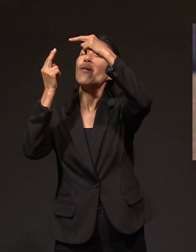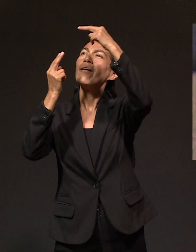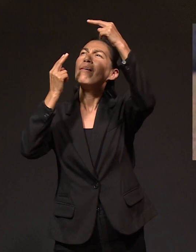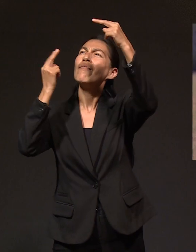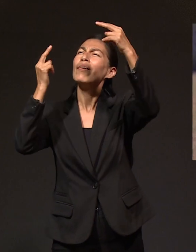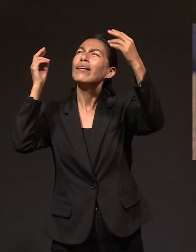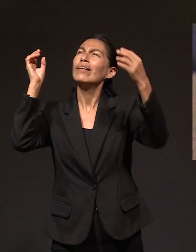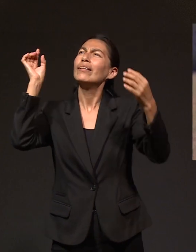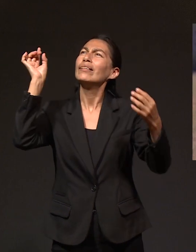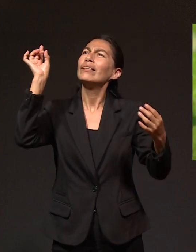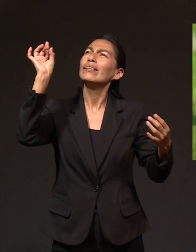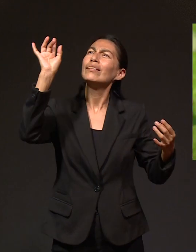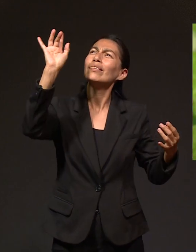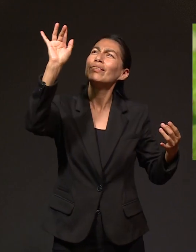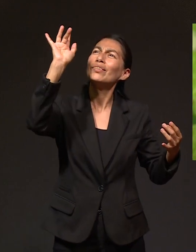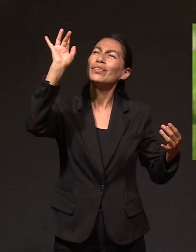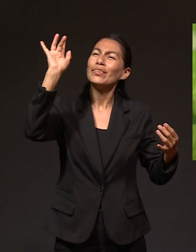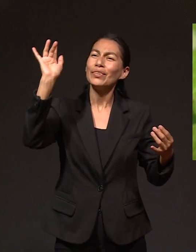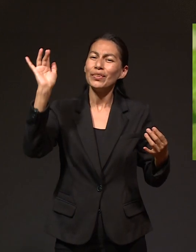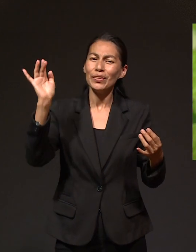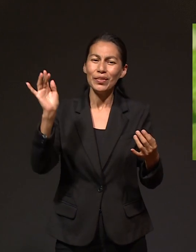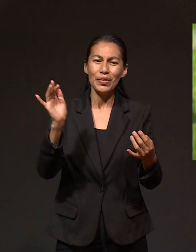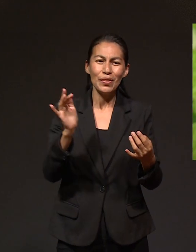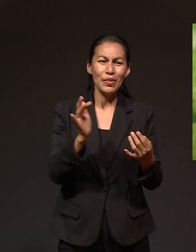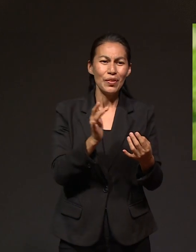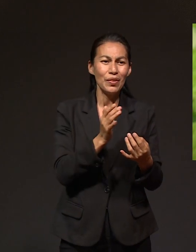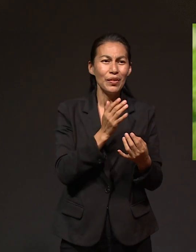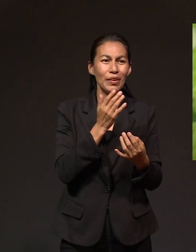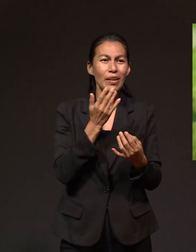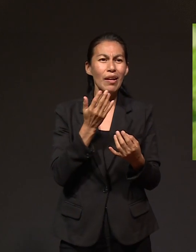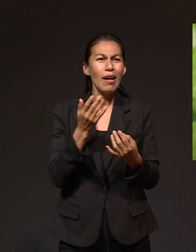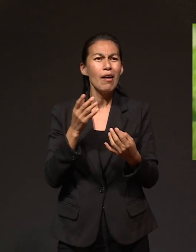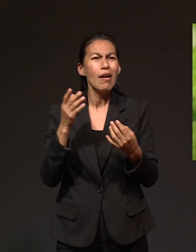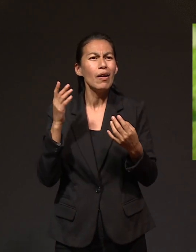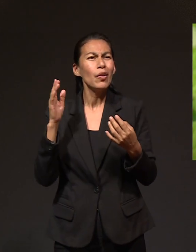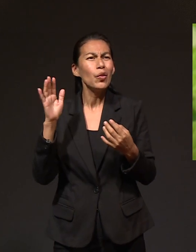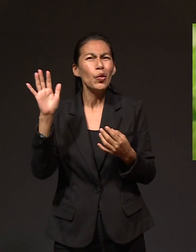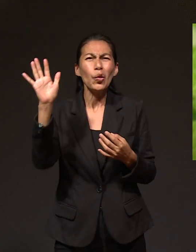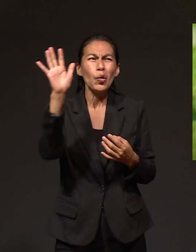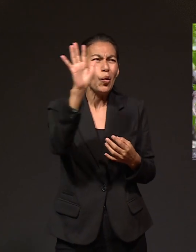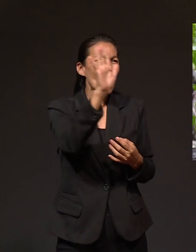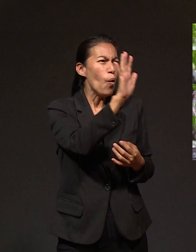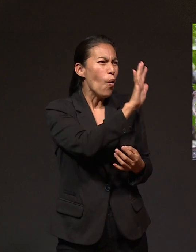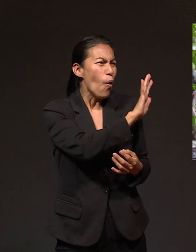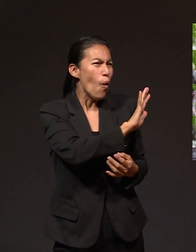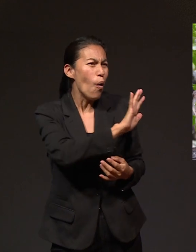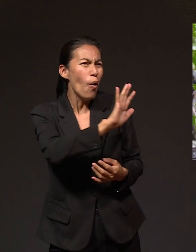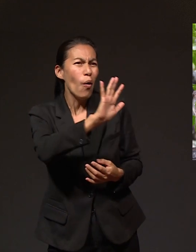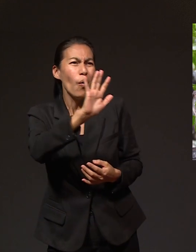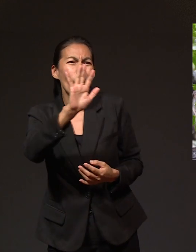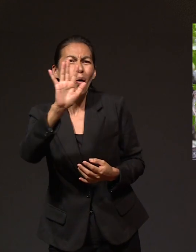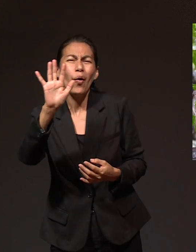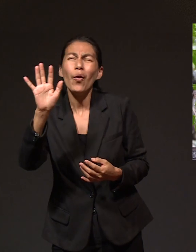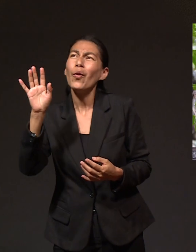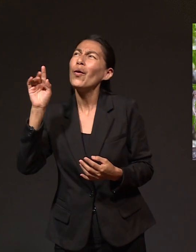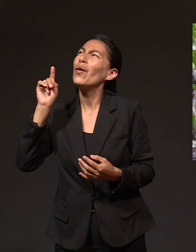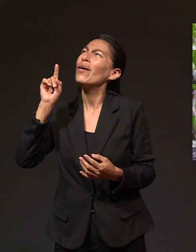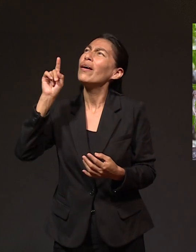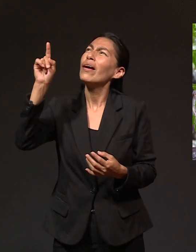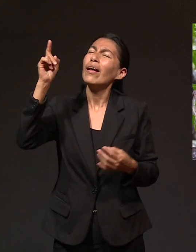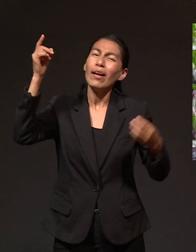Él sostiene sus